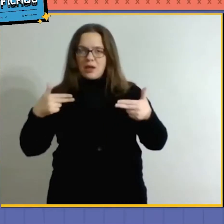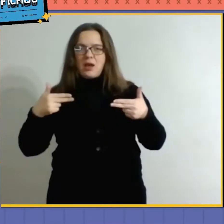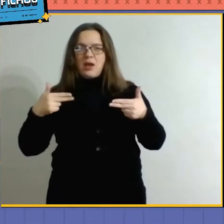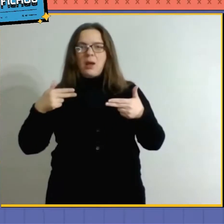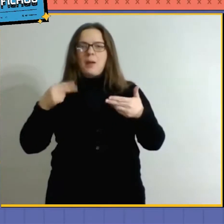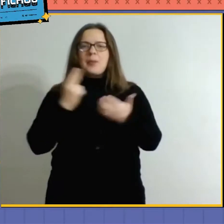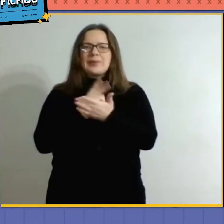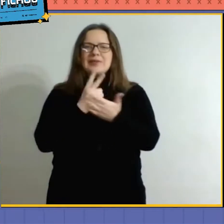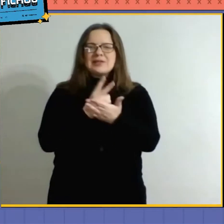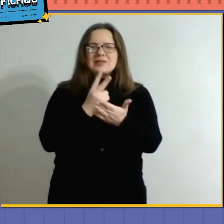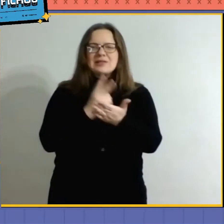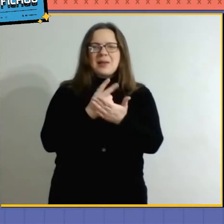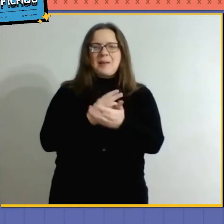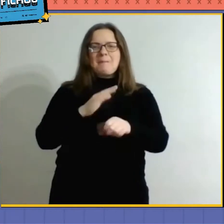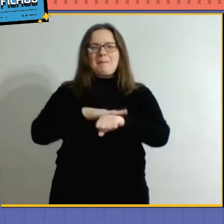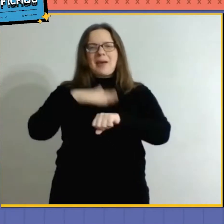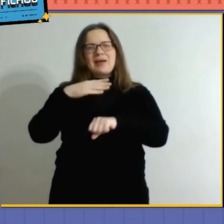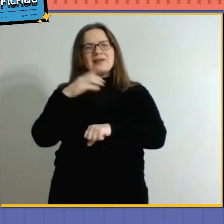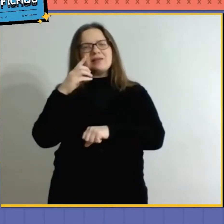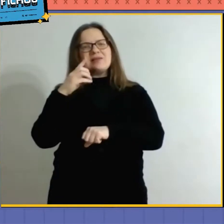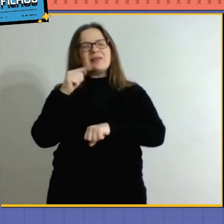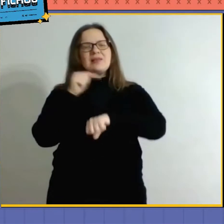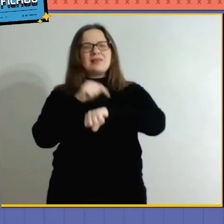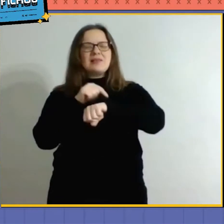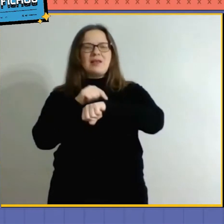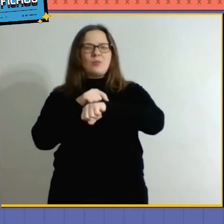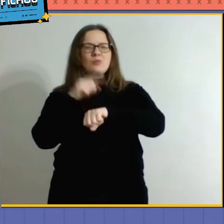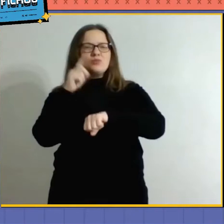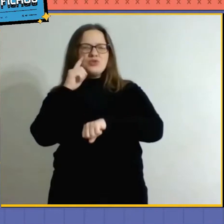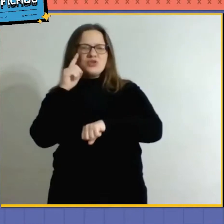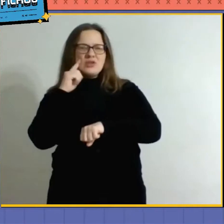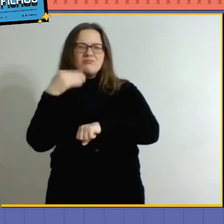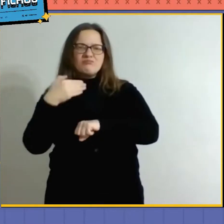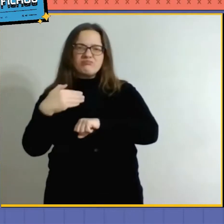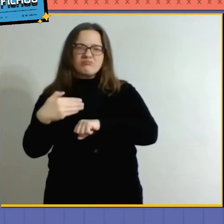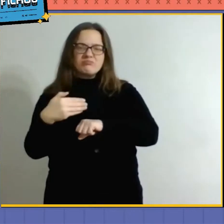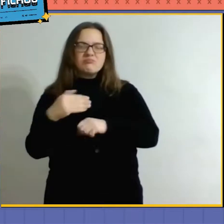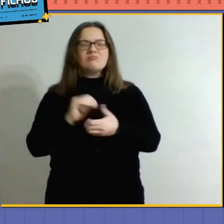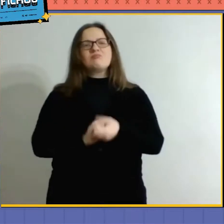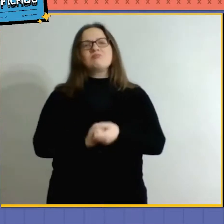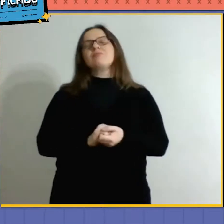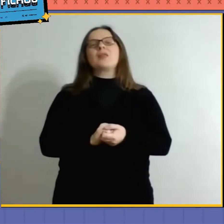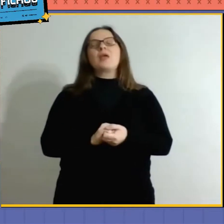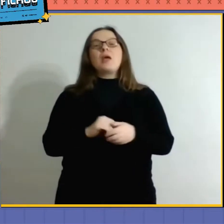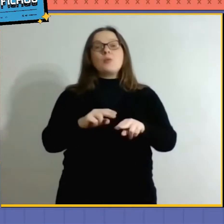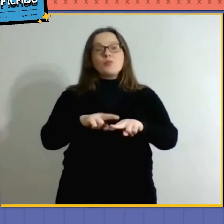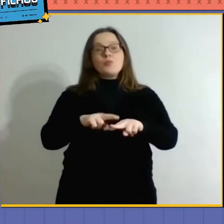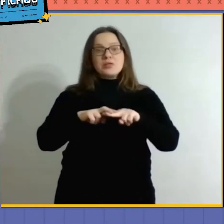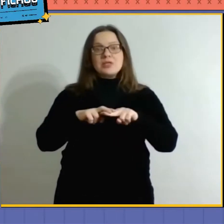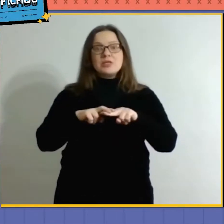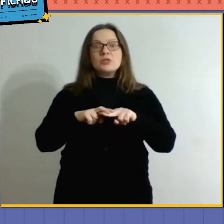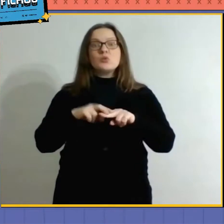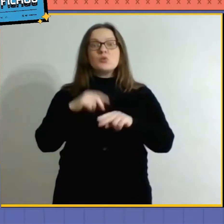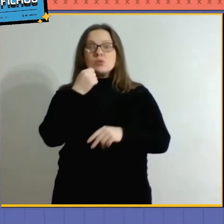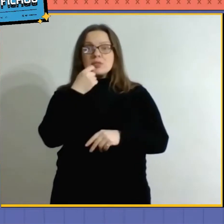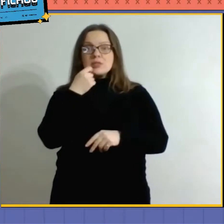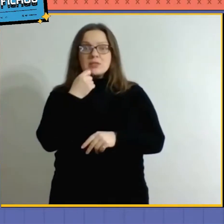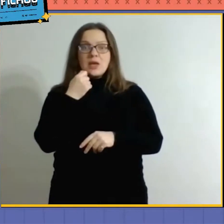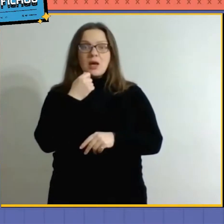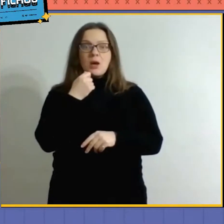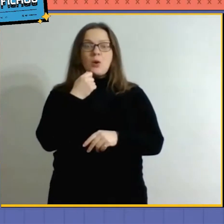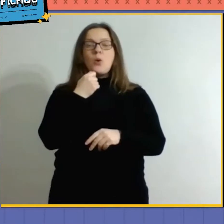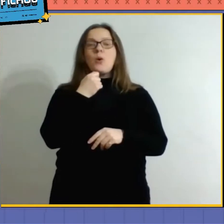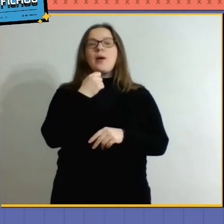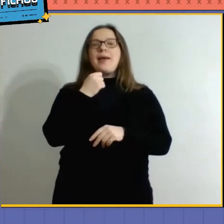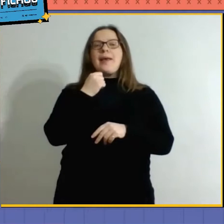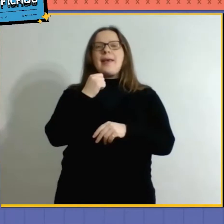eles vão falar por fazer uma pessoa diferente é que ele tem então isso Amado adolescente é você tem uma influência no mundo a